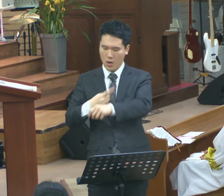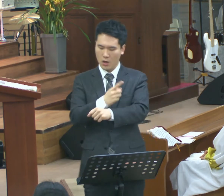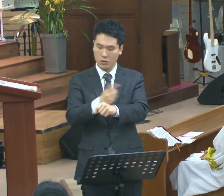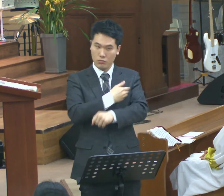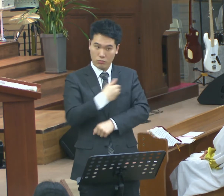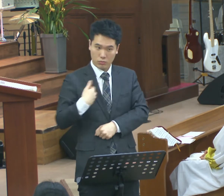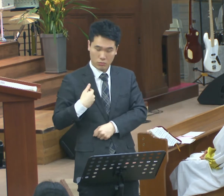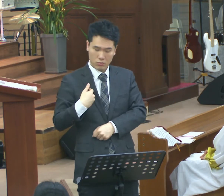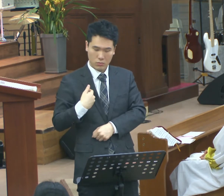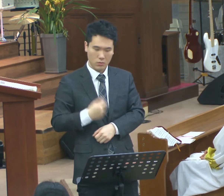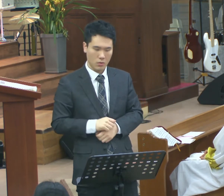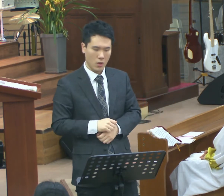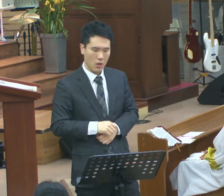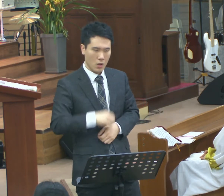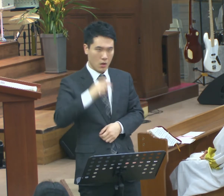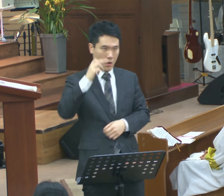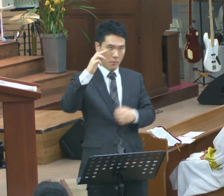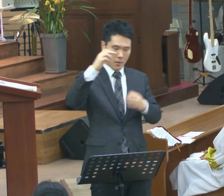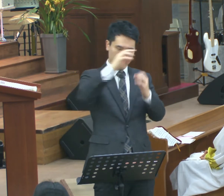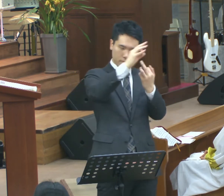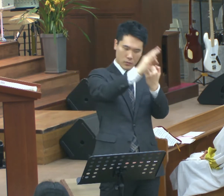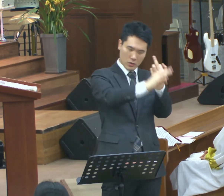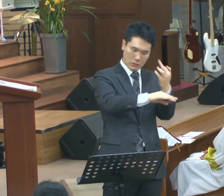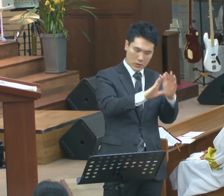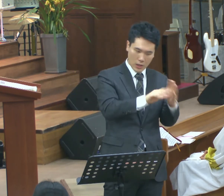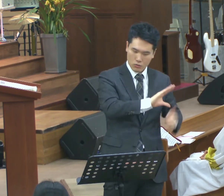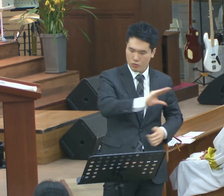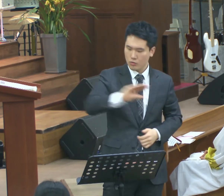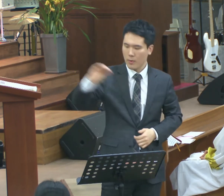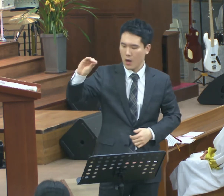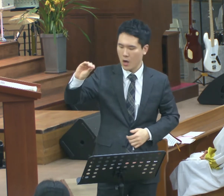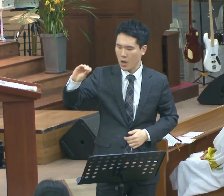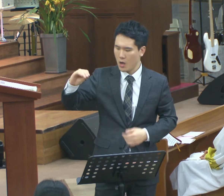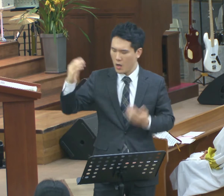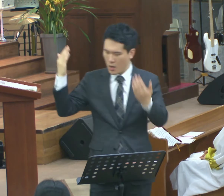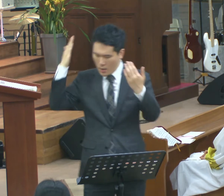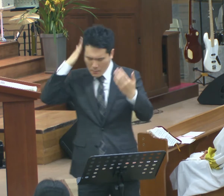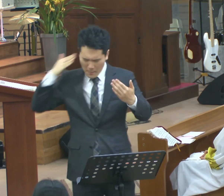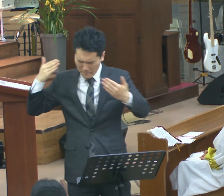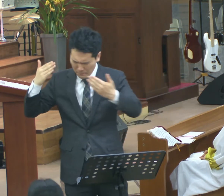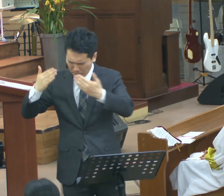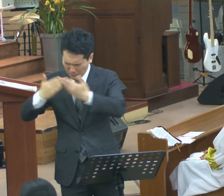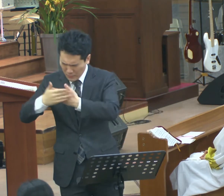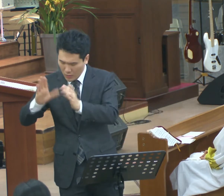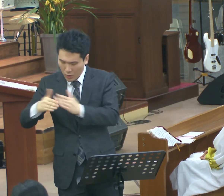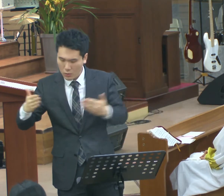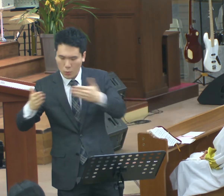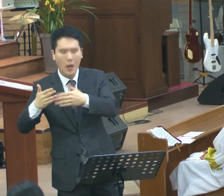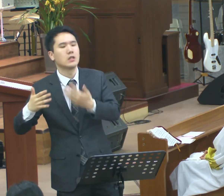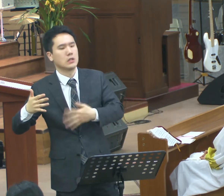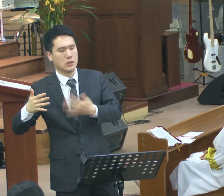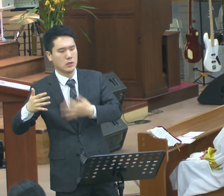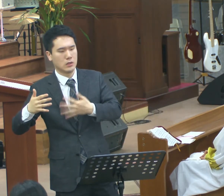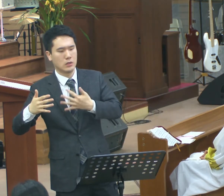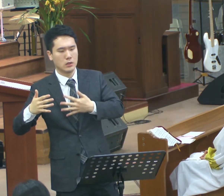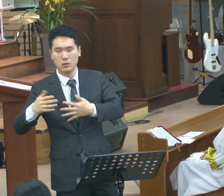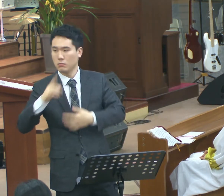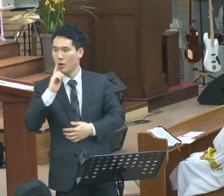출발했는데 밤 4경이 됐는데 아직도 도착을 못했다 하는 거예요. 굉장한 어려움 속에 있는